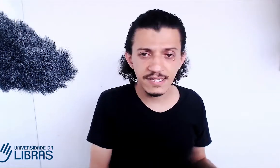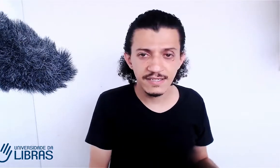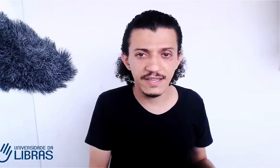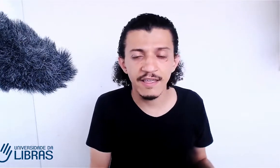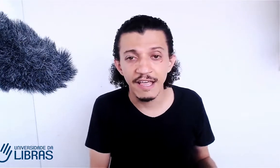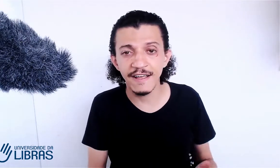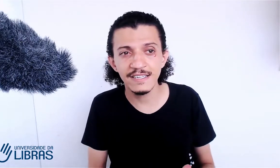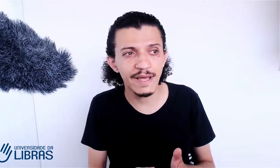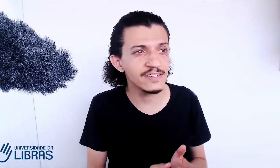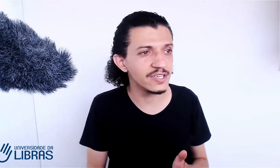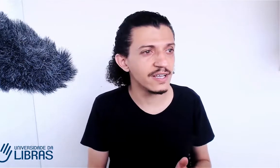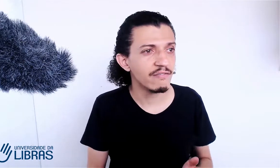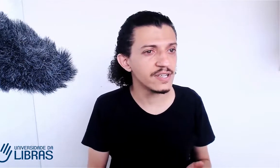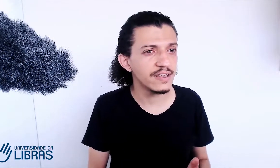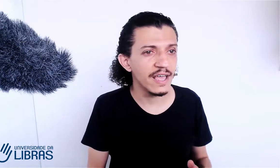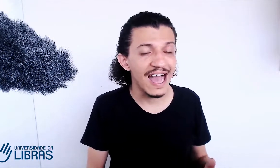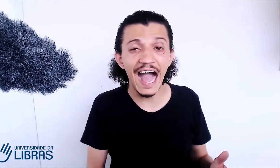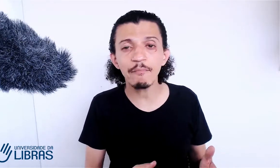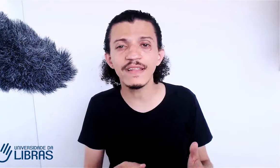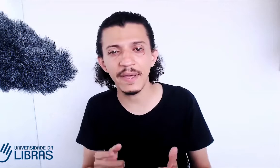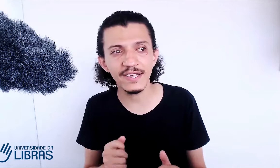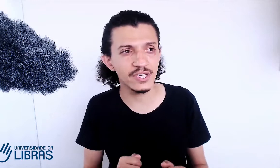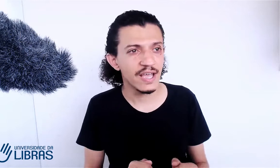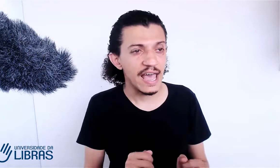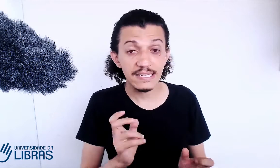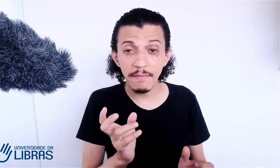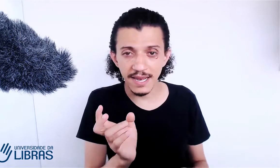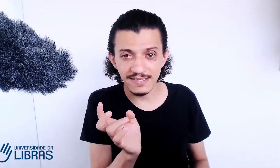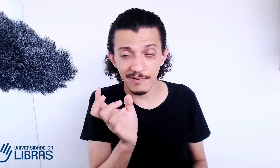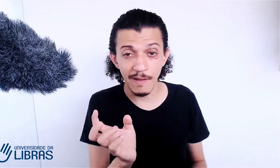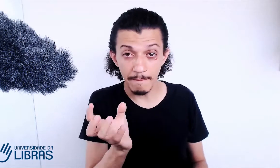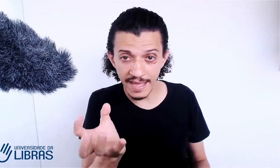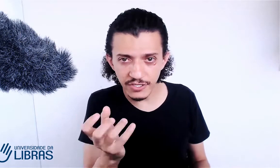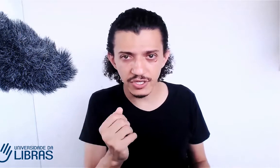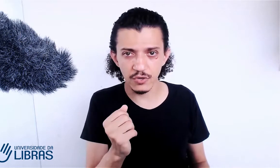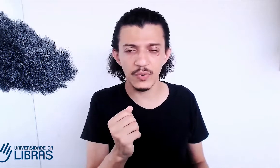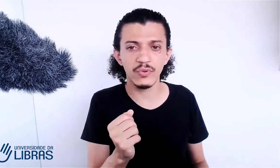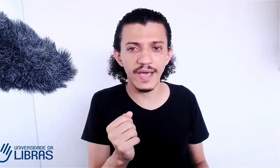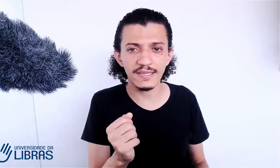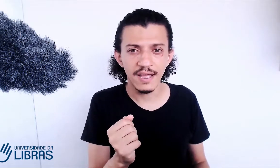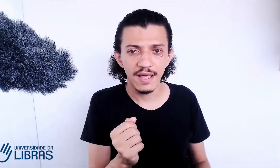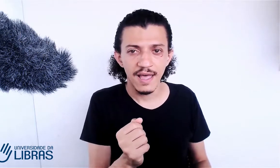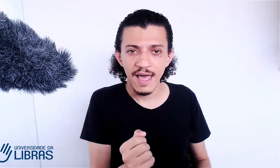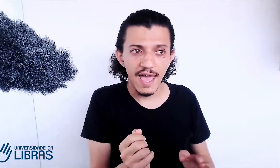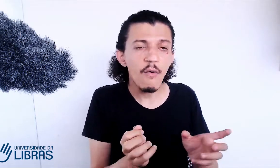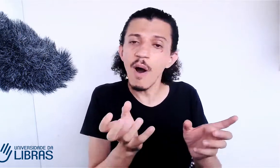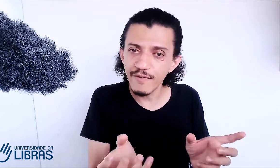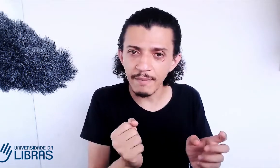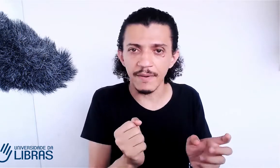você tem felizmente, você tem rapidamente. Essa terminação mente no português é um morfema.